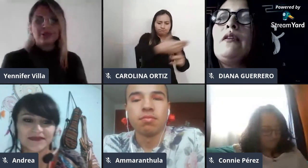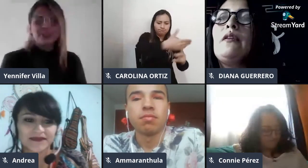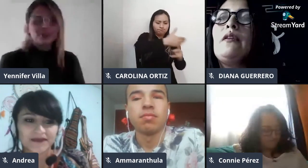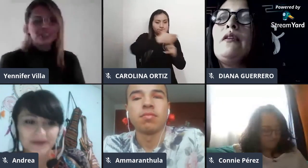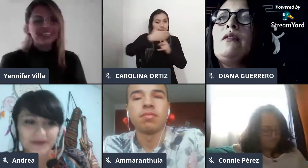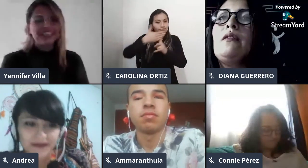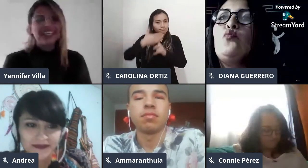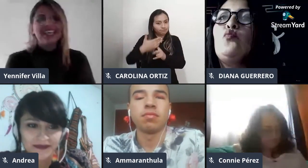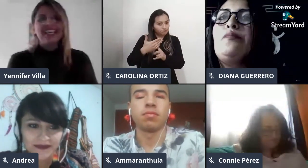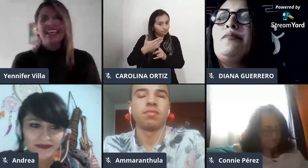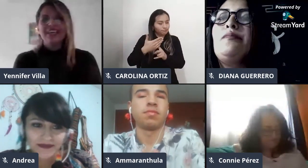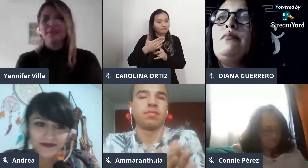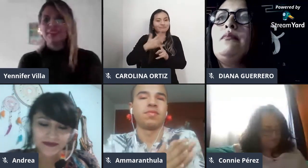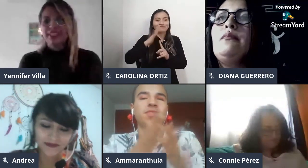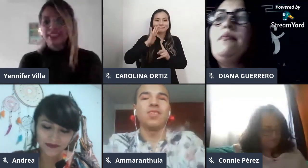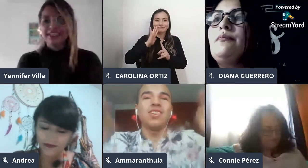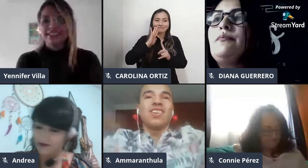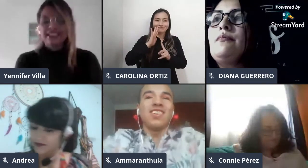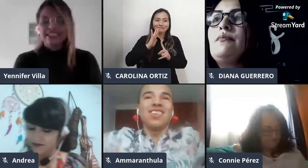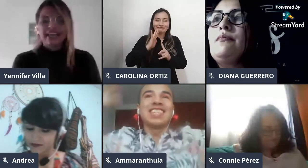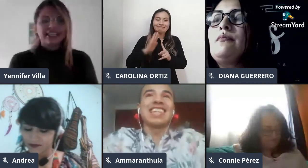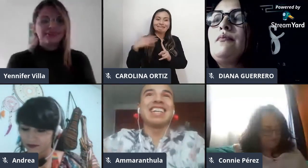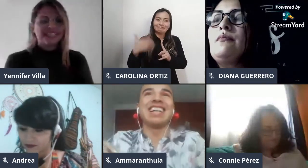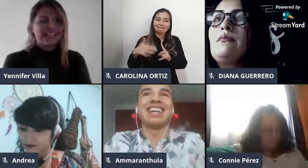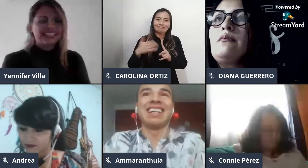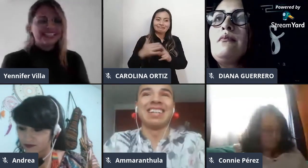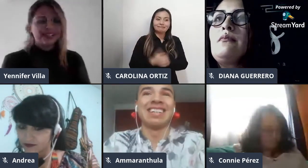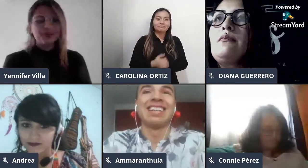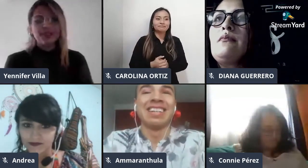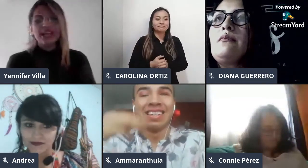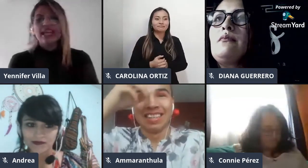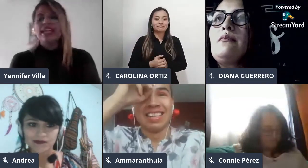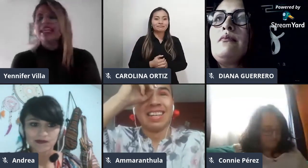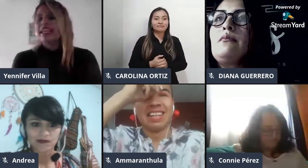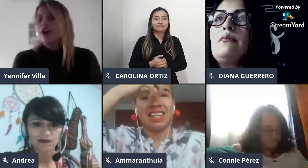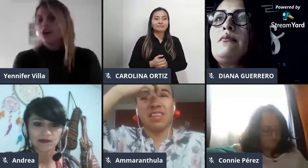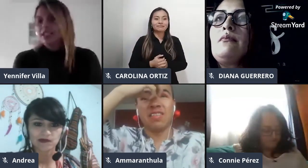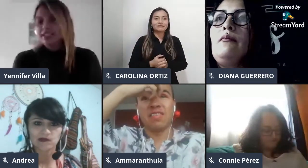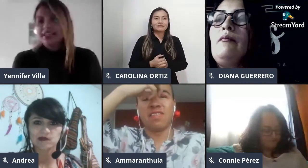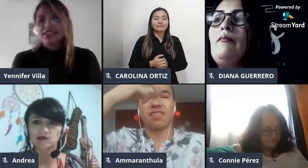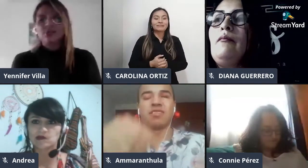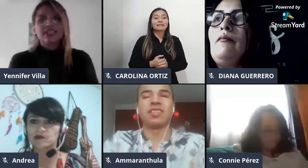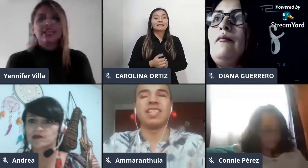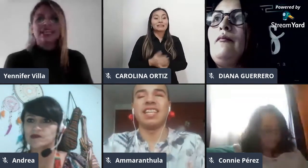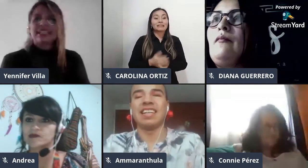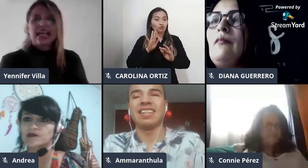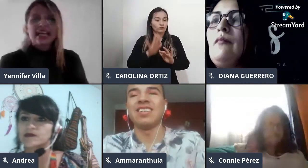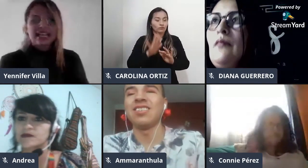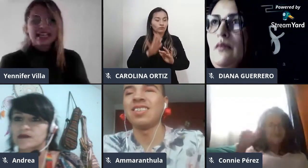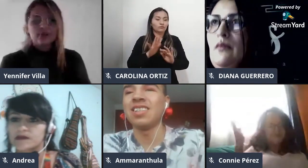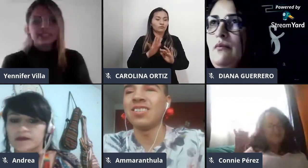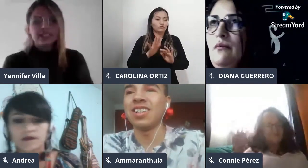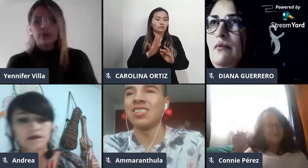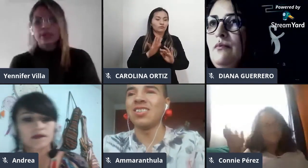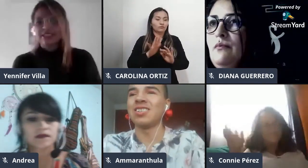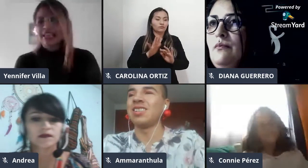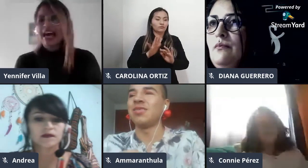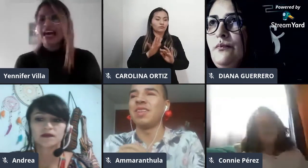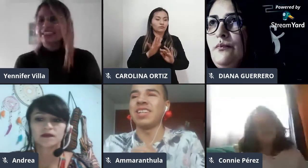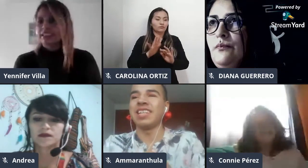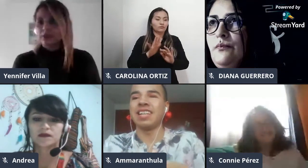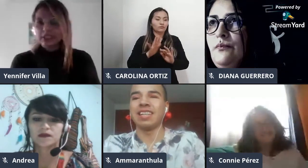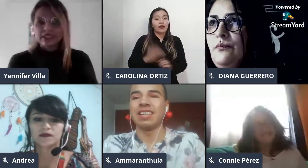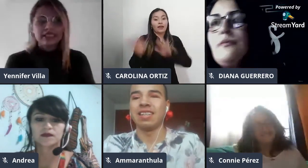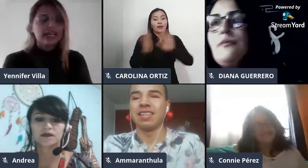interna maravillosa y está ya, digamos que en la licenciatura. Y Connie, que es nuestra egresada de lenguas de la